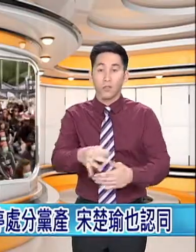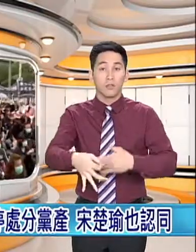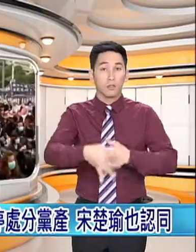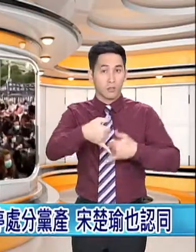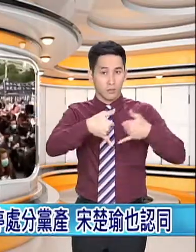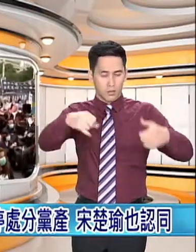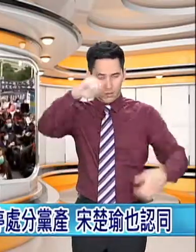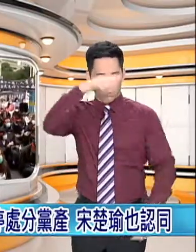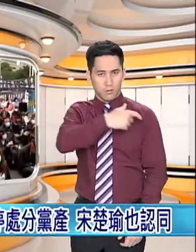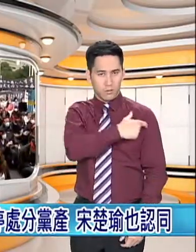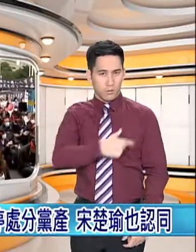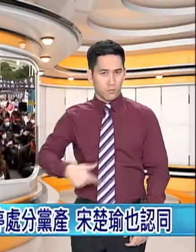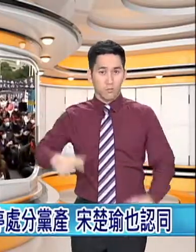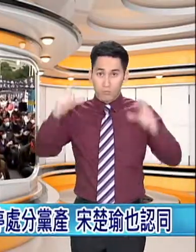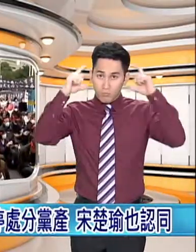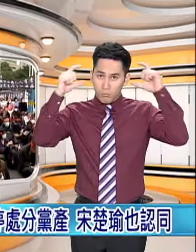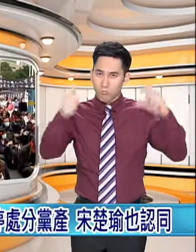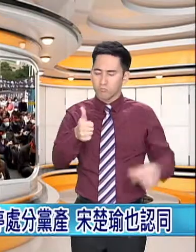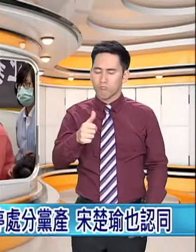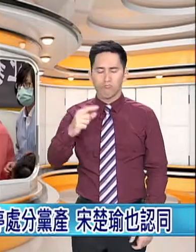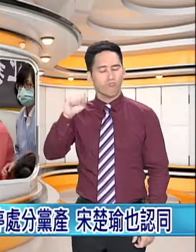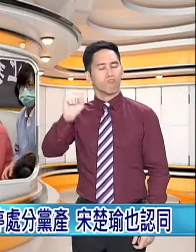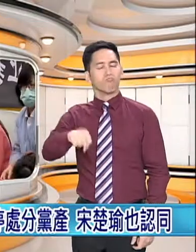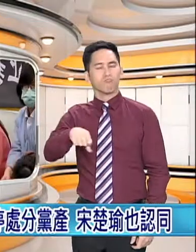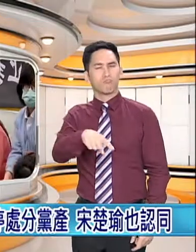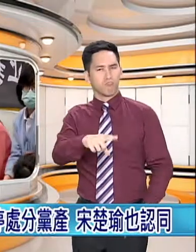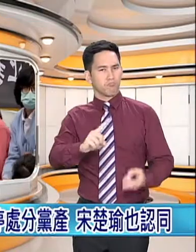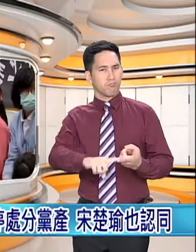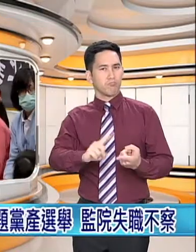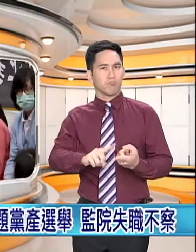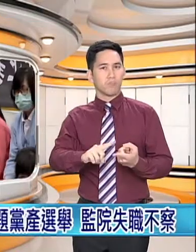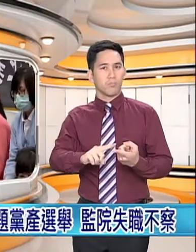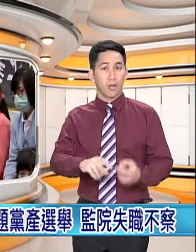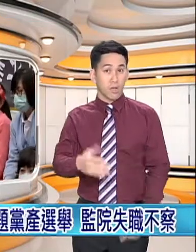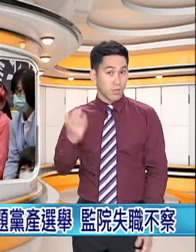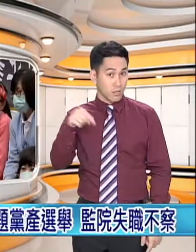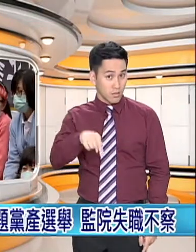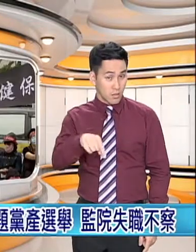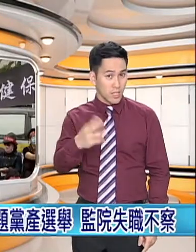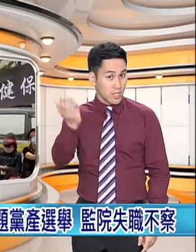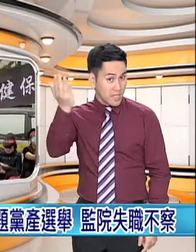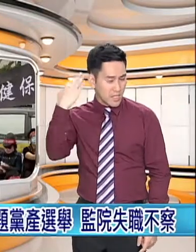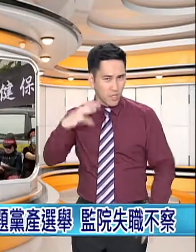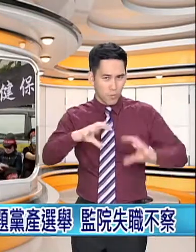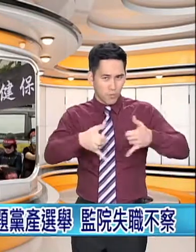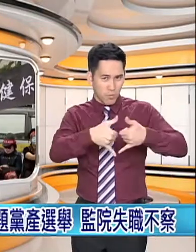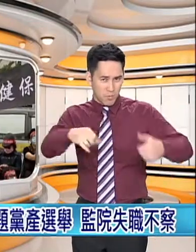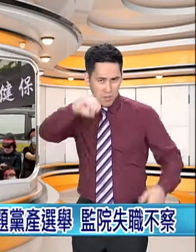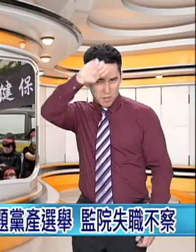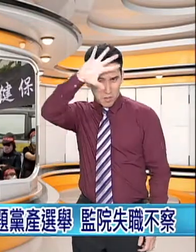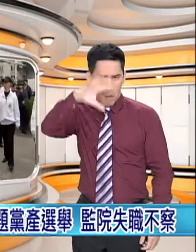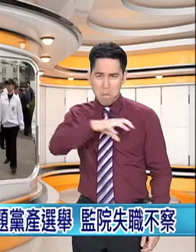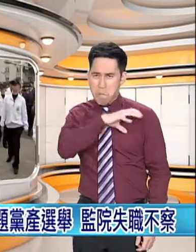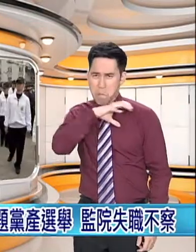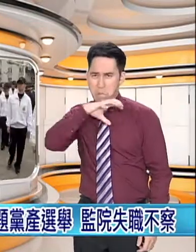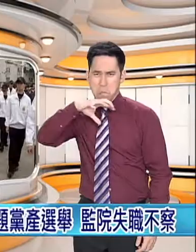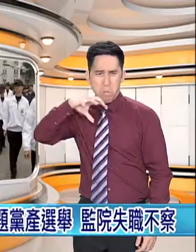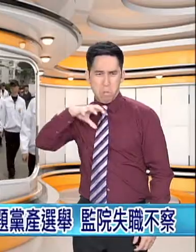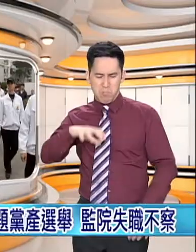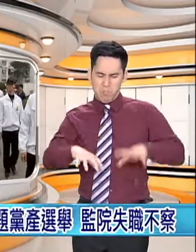总统候选人宋楚瑜认为很有道理。他也认为国民党用有问题的党产选举还